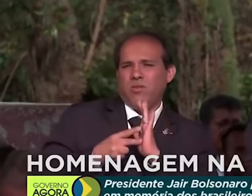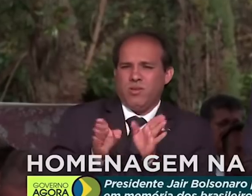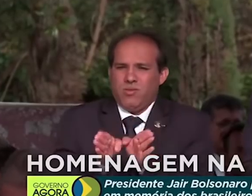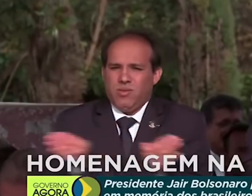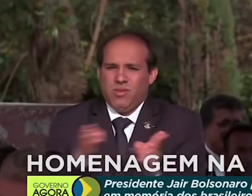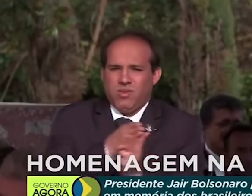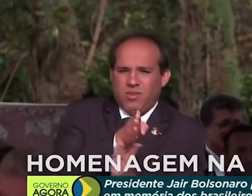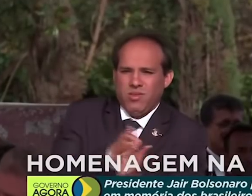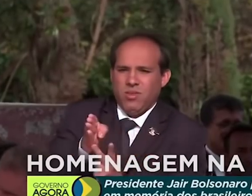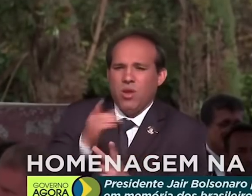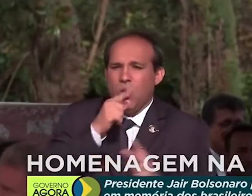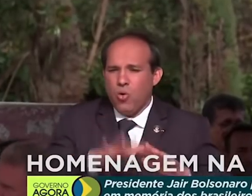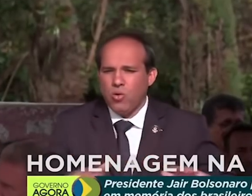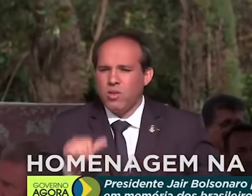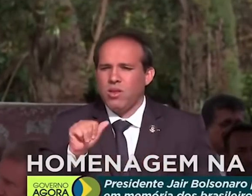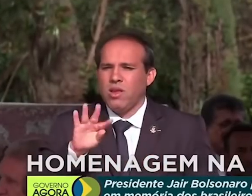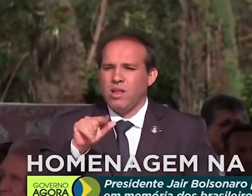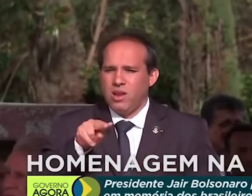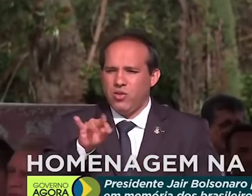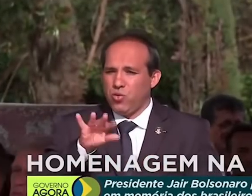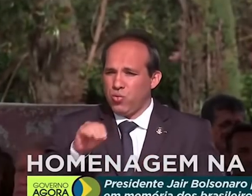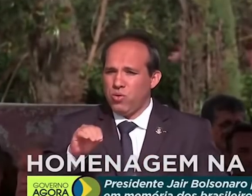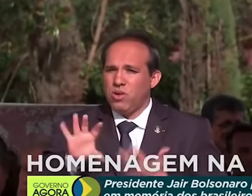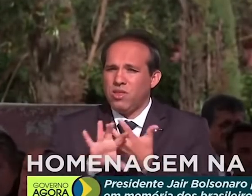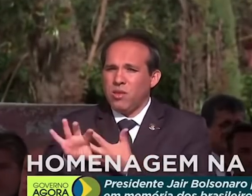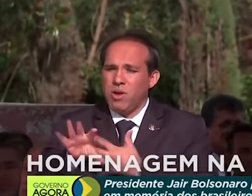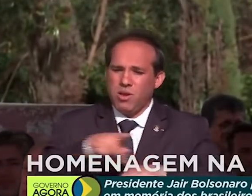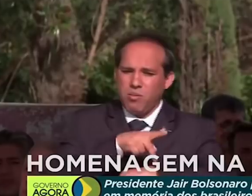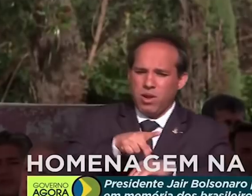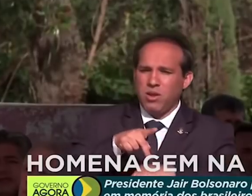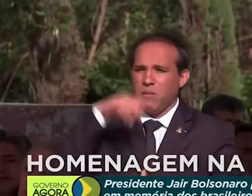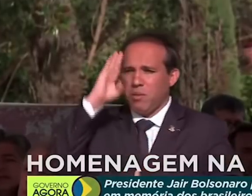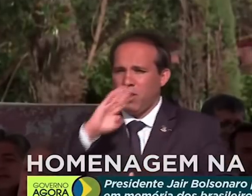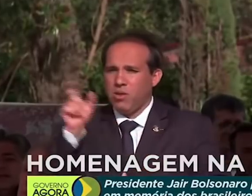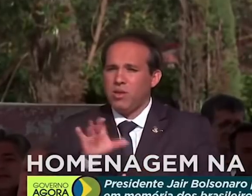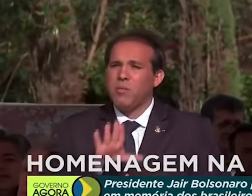Apesar de o Oceano Atlântico nos separar, nos sentimos